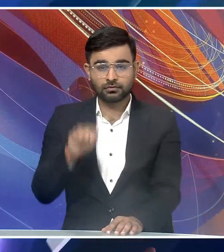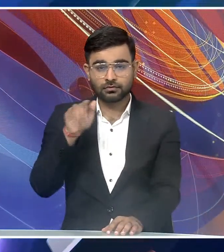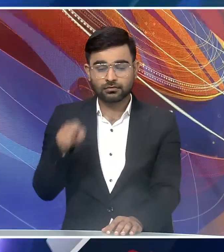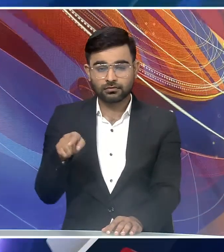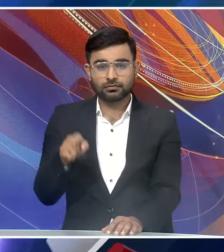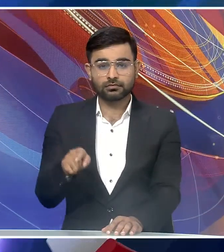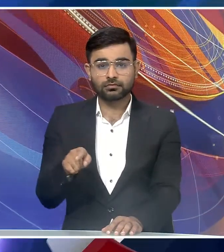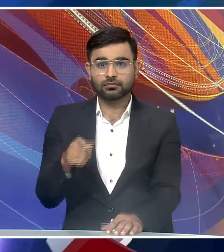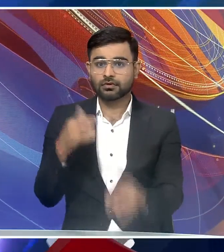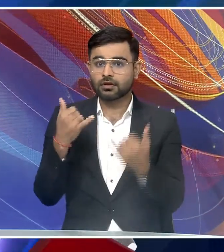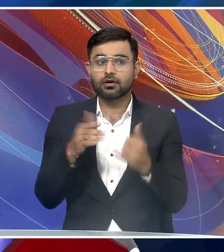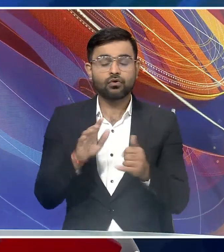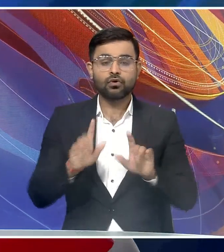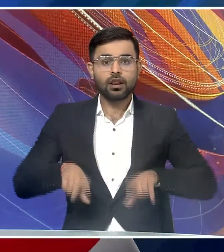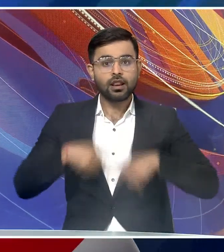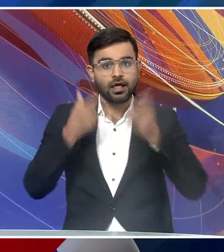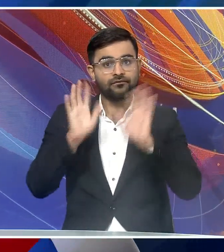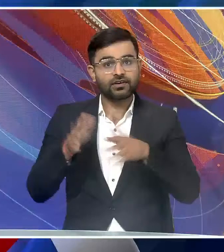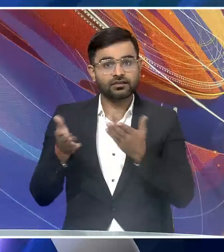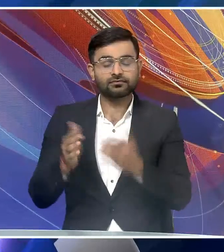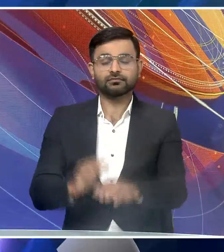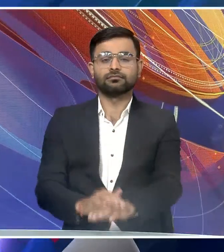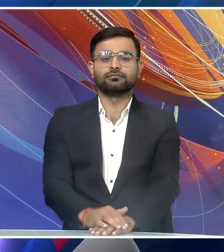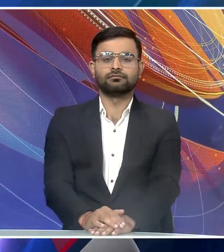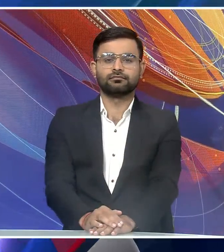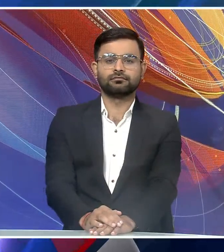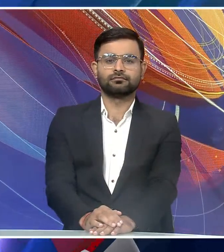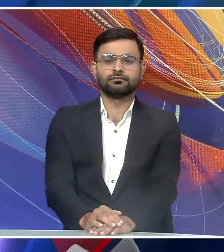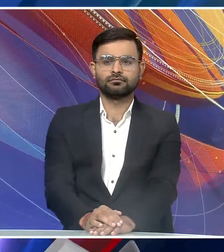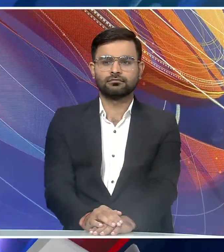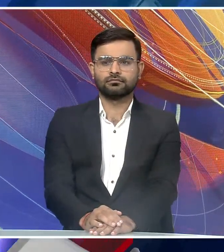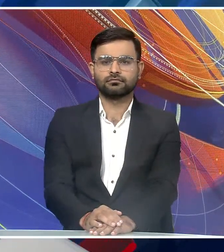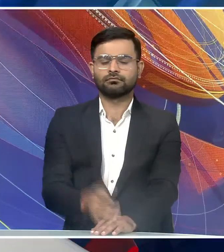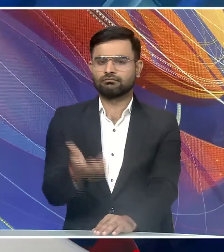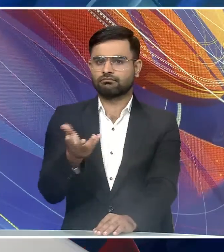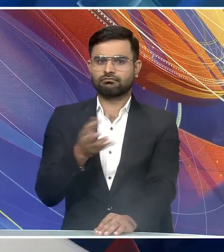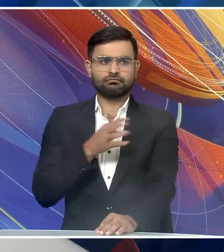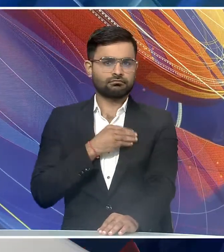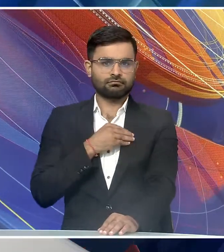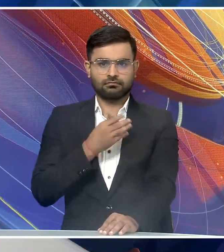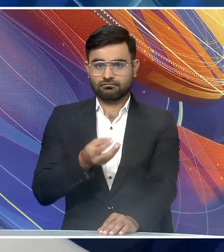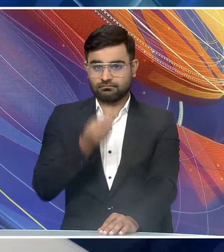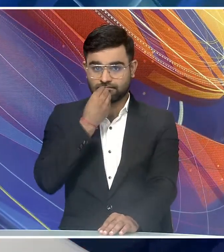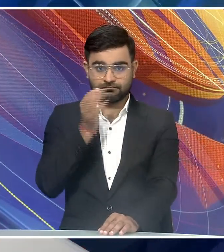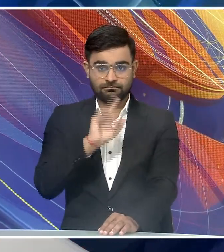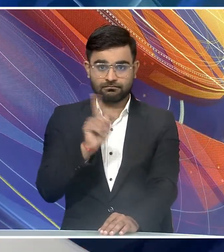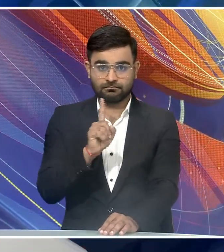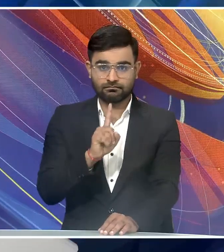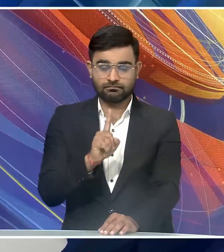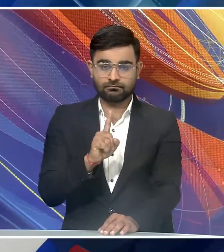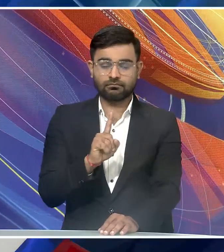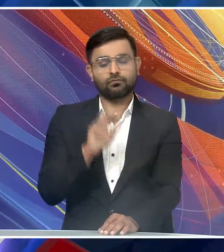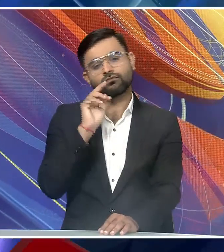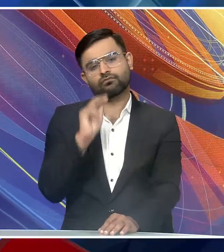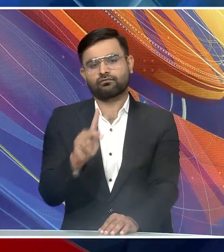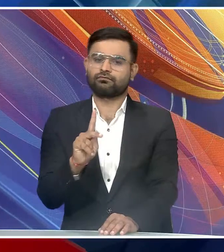वो बालक अभी भी जीवित है महाराज। अब तो और माखन नहीं खाएगा, समझा? ठीक